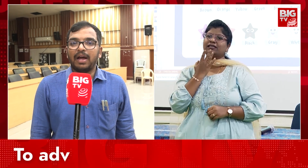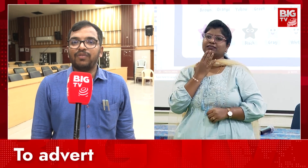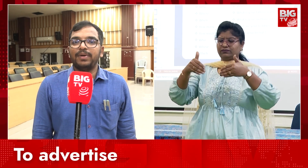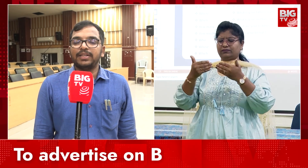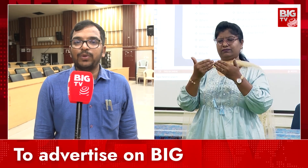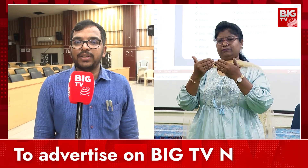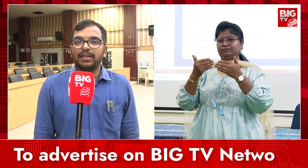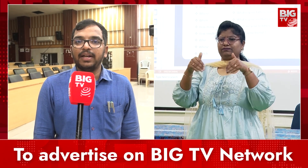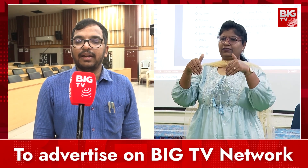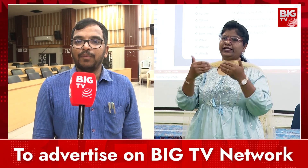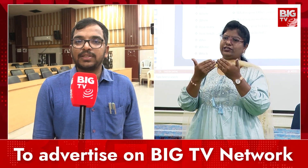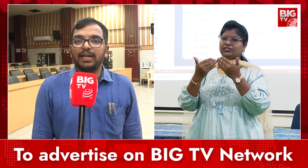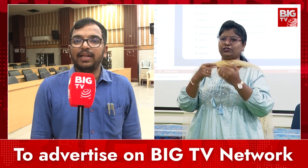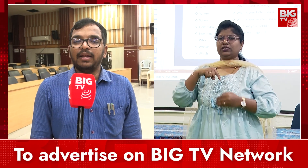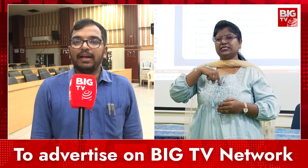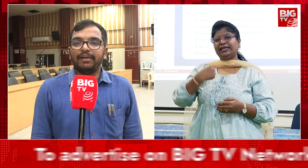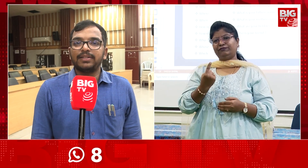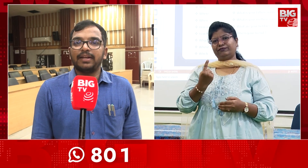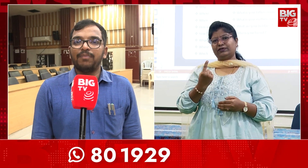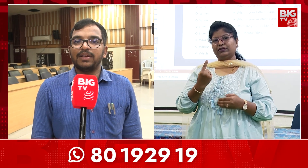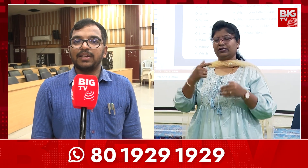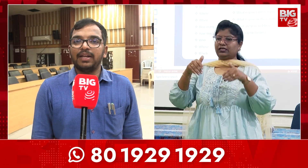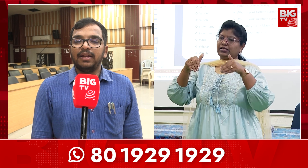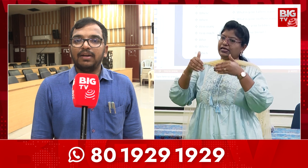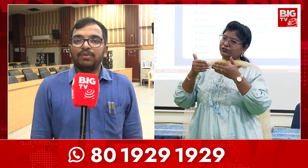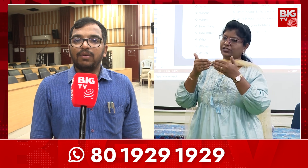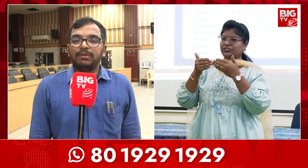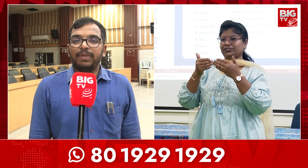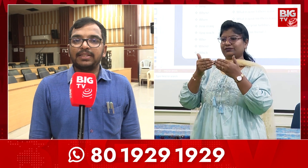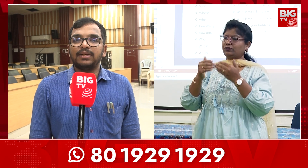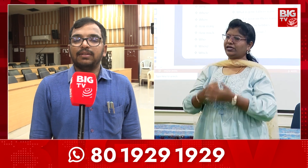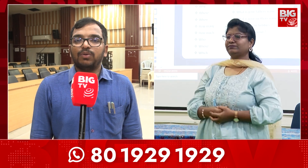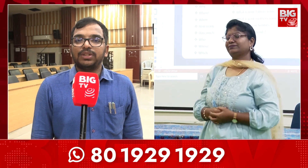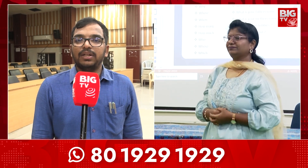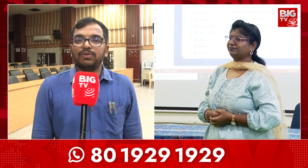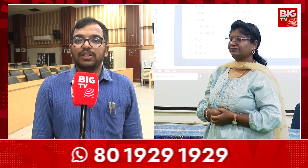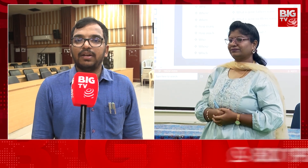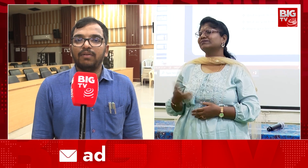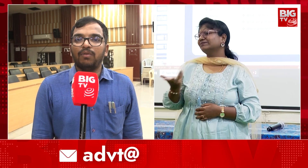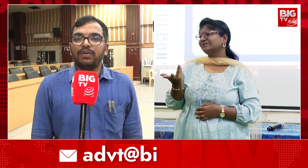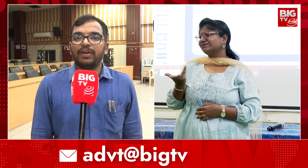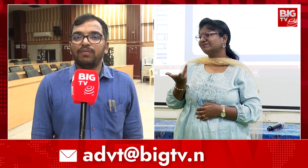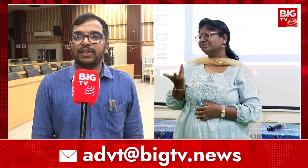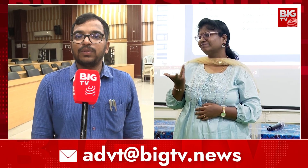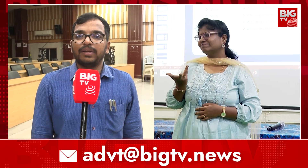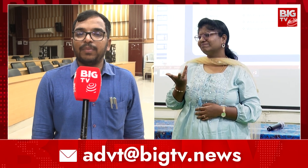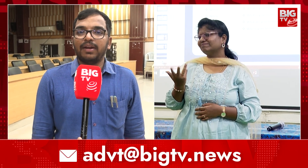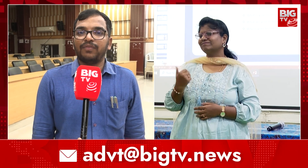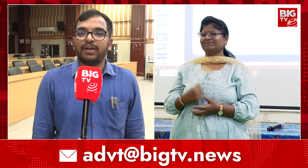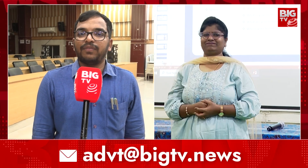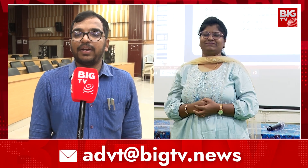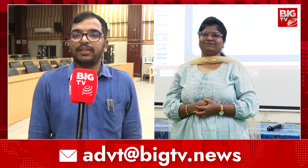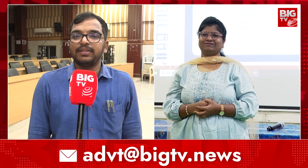మనం ఆల్ఫాబెట్స్ A to Z కానీ, నంబర్స్ కానీ, కంట్రీస్ అండ్ క్యాపిటల్స్ కానీ, బేసిక్ క్వశ్చనరీ గురించి కానీ, వాట్ ఈస్ యువర్